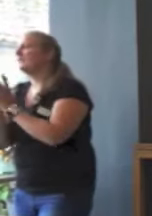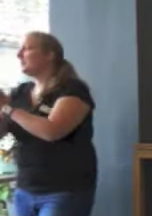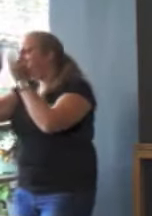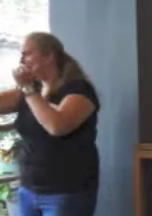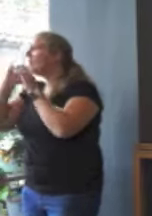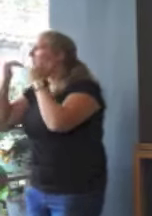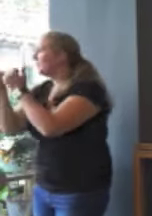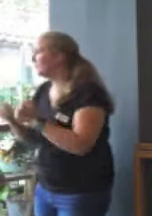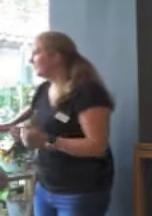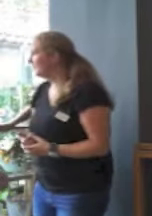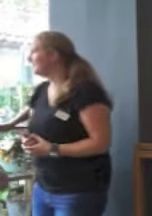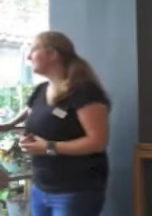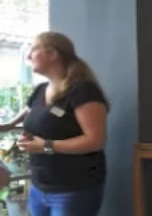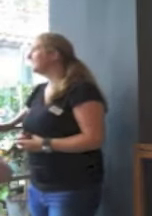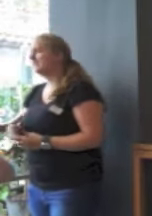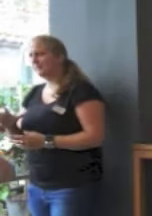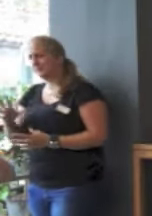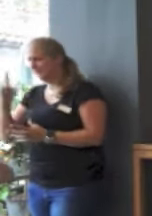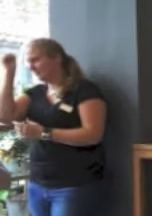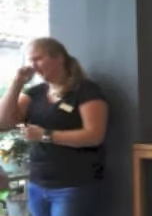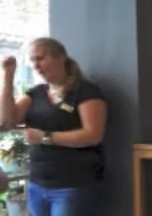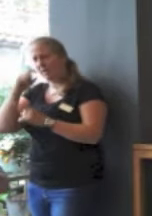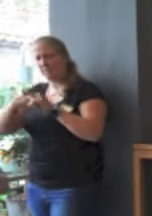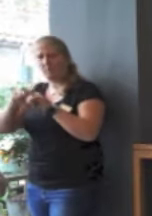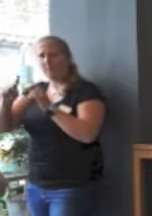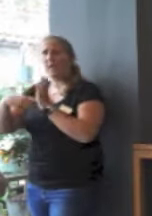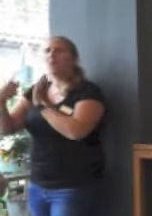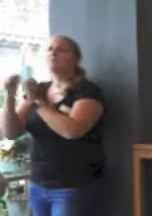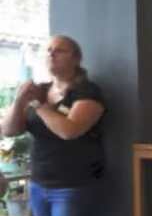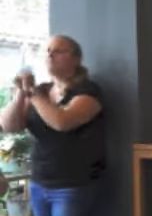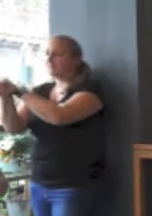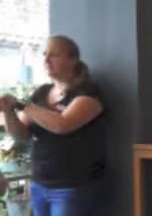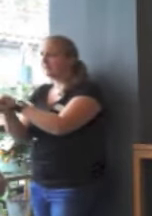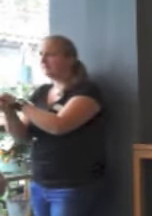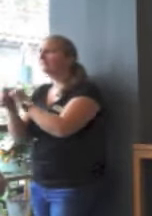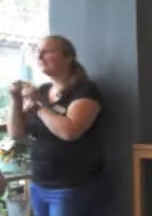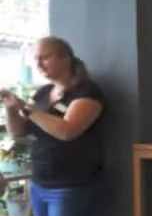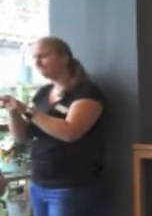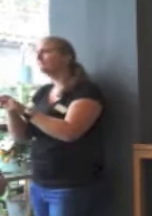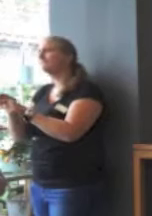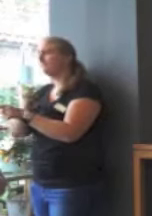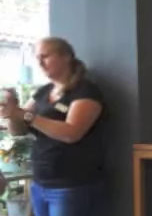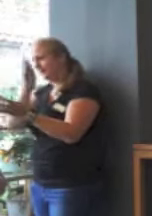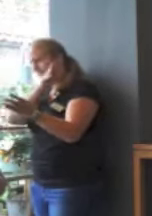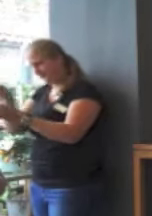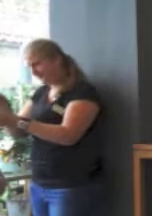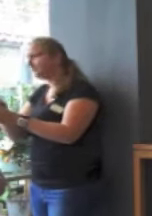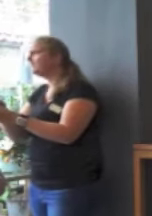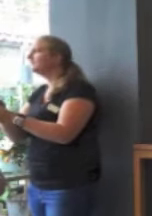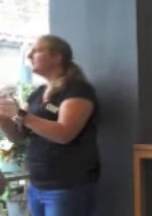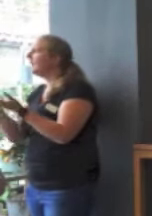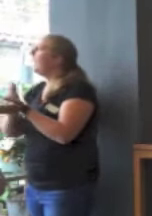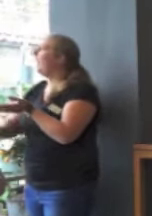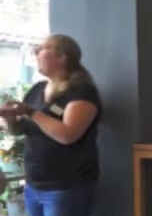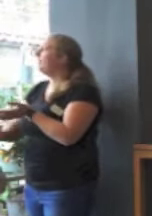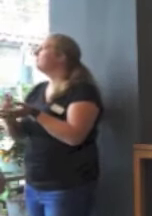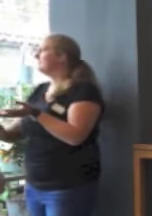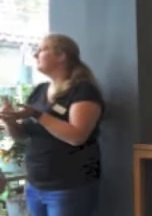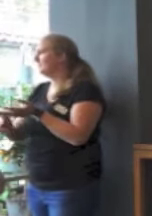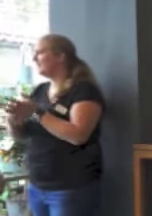det är ofantligt många lagändringar, och det de framförallt inriktar sig på är